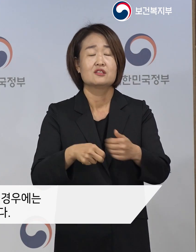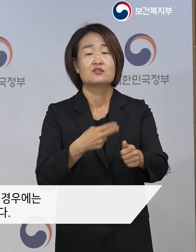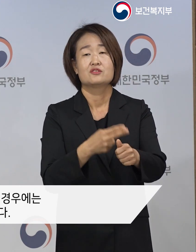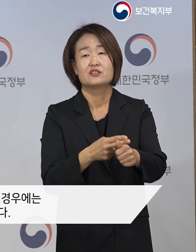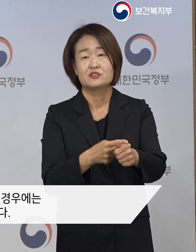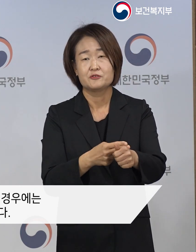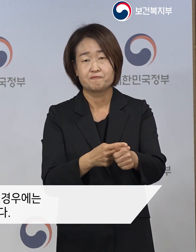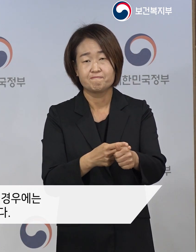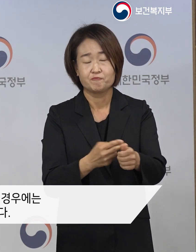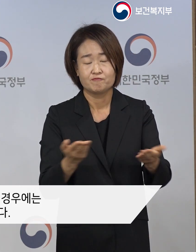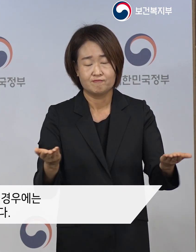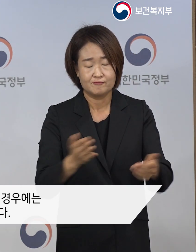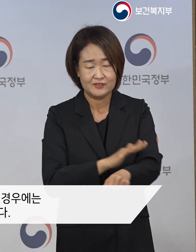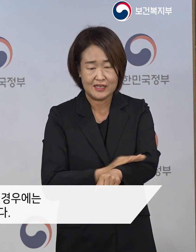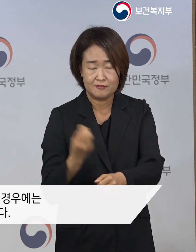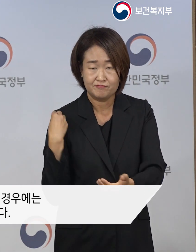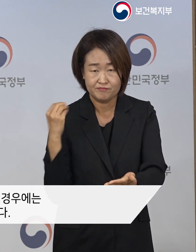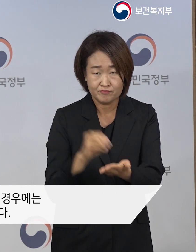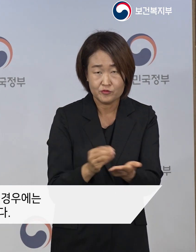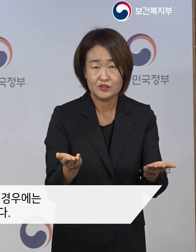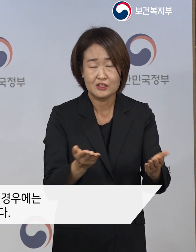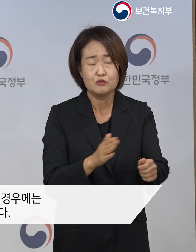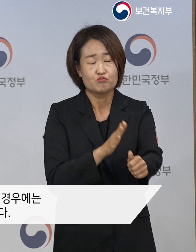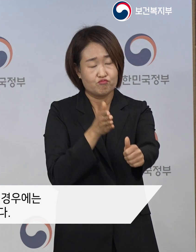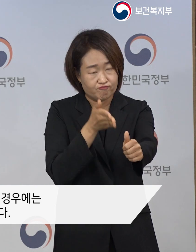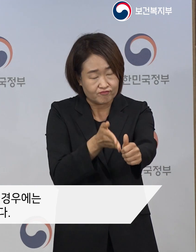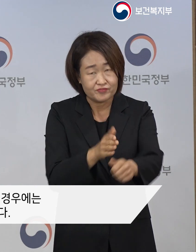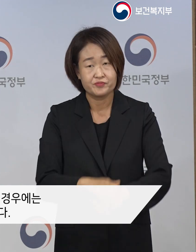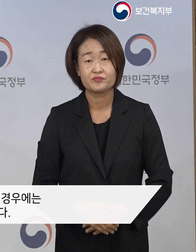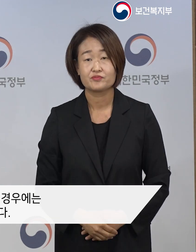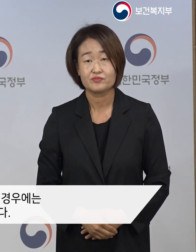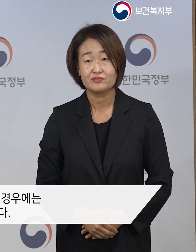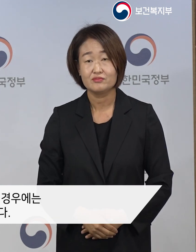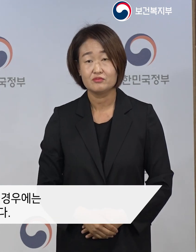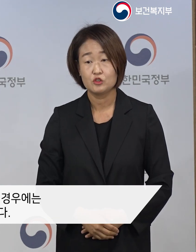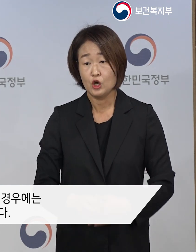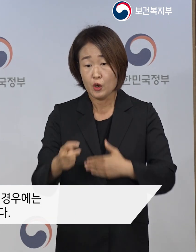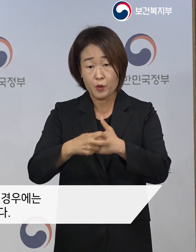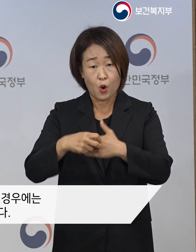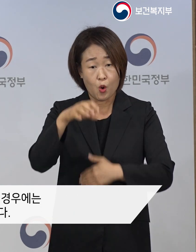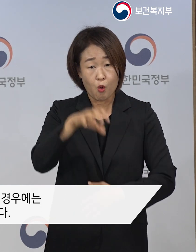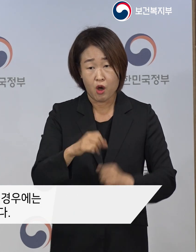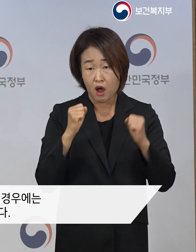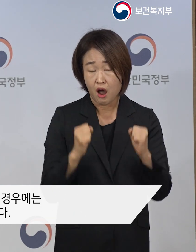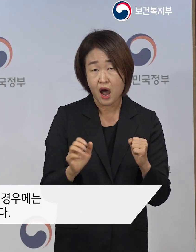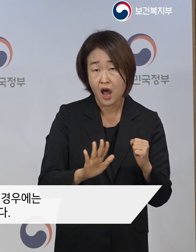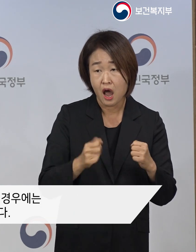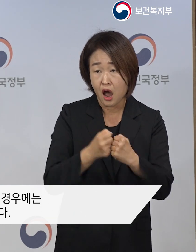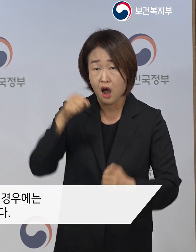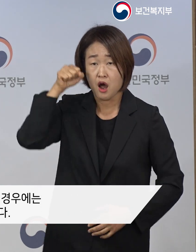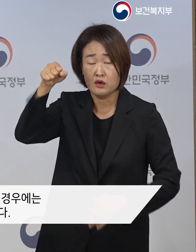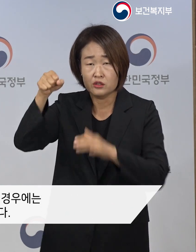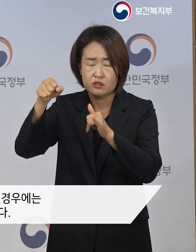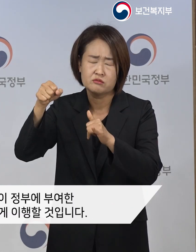만약 의료인들이 진료 현장을 지키지 않을 경우에는 정부는 필요한 모든 조치를 실행할